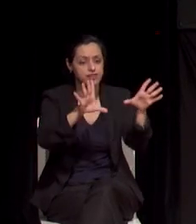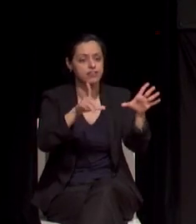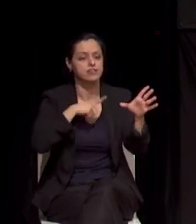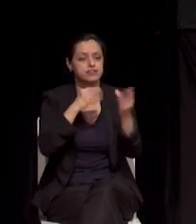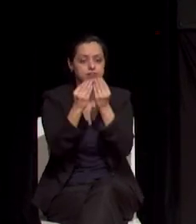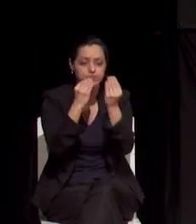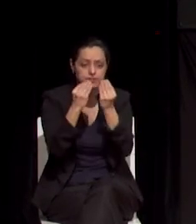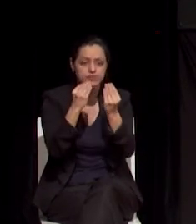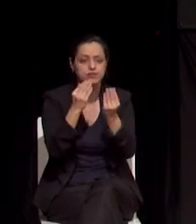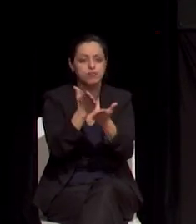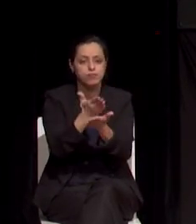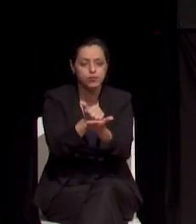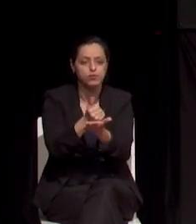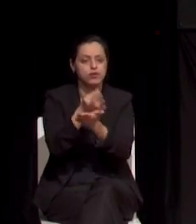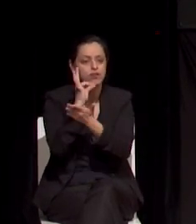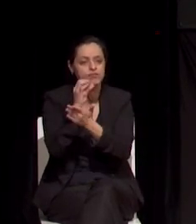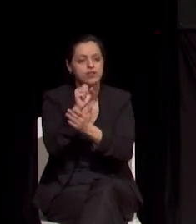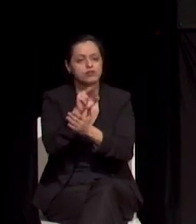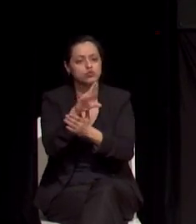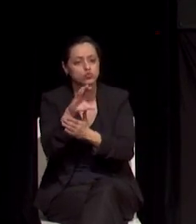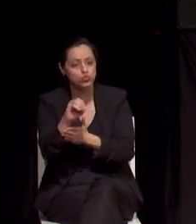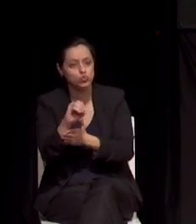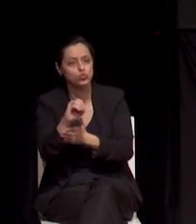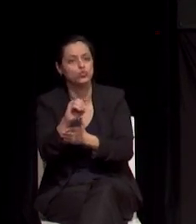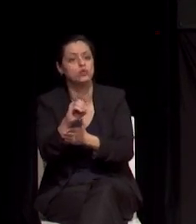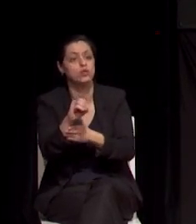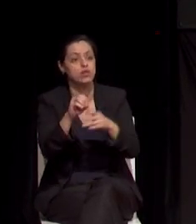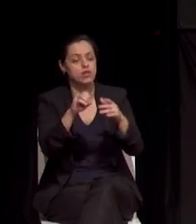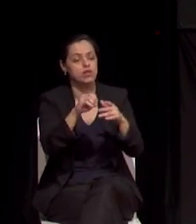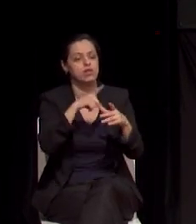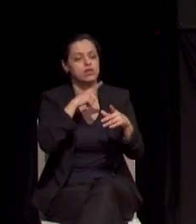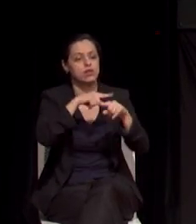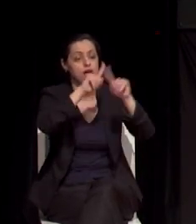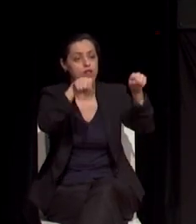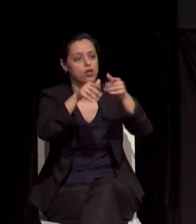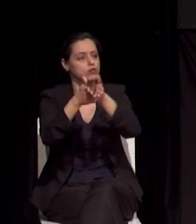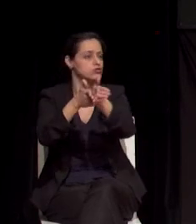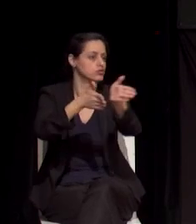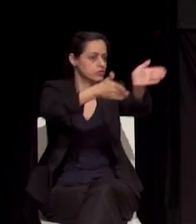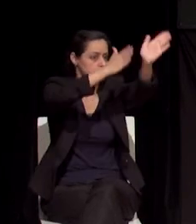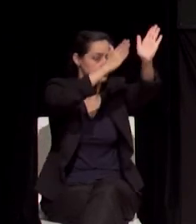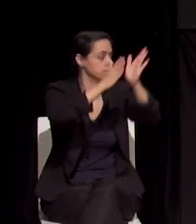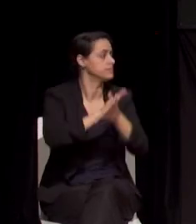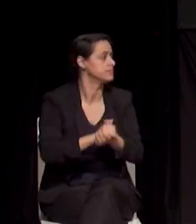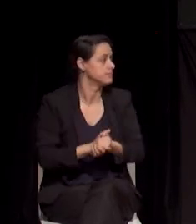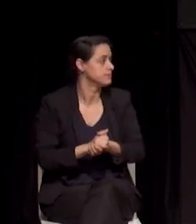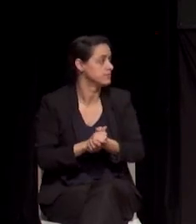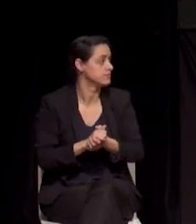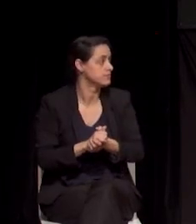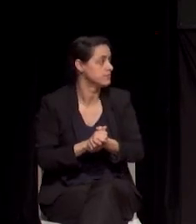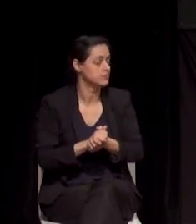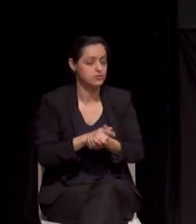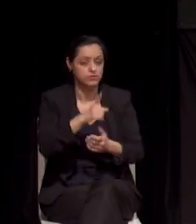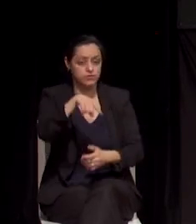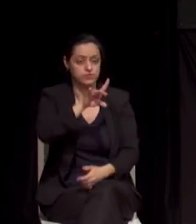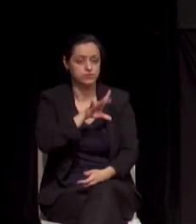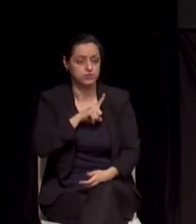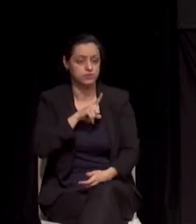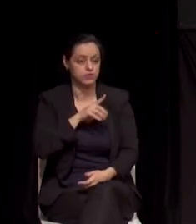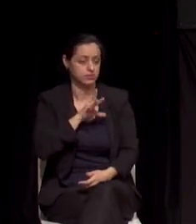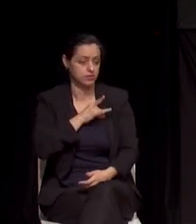sanduichinho, bolo, café, suco. Atrás da loja, as meninas vão conduzir quem for tomar o café. Todo mundo ganhou um adesivinho,